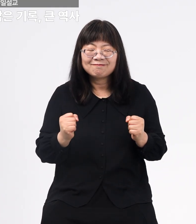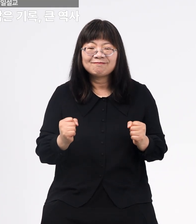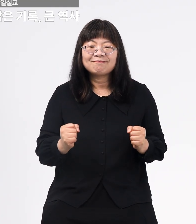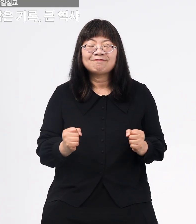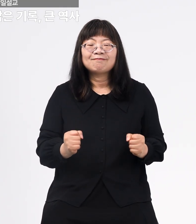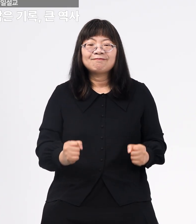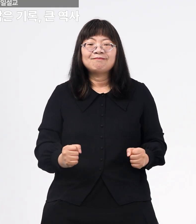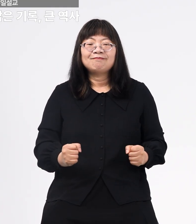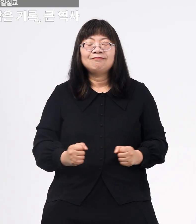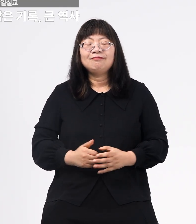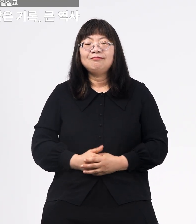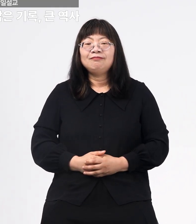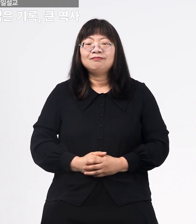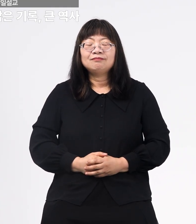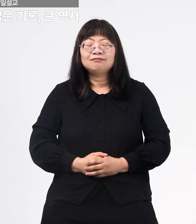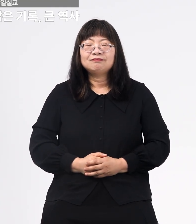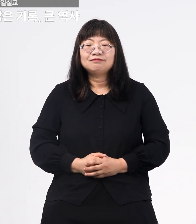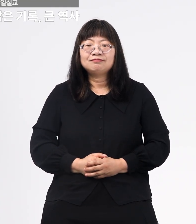살아계시네.